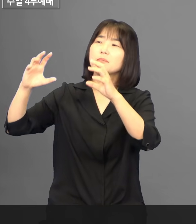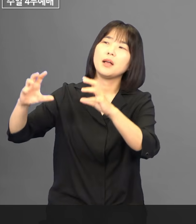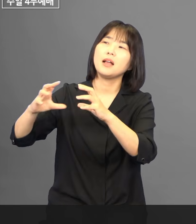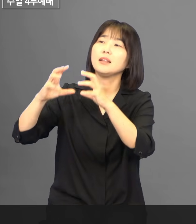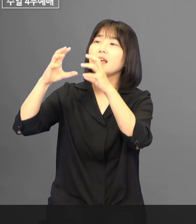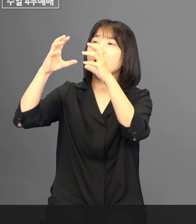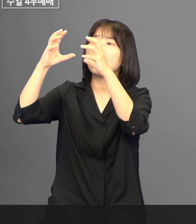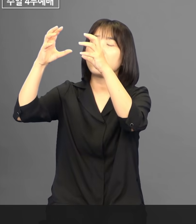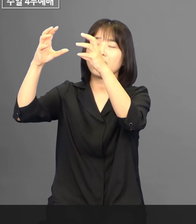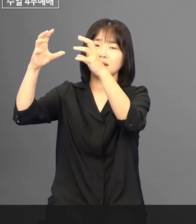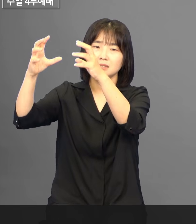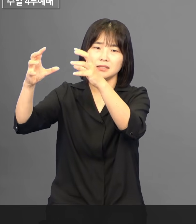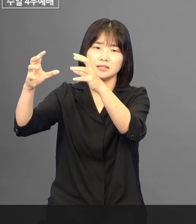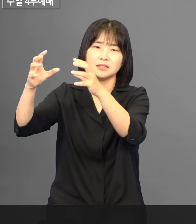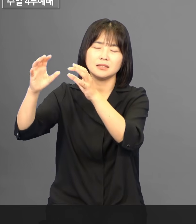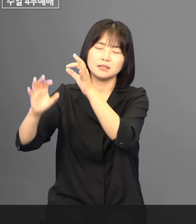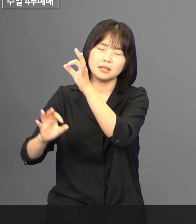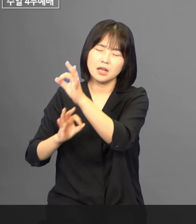주님의